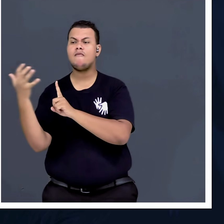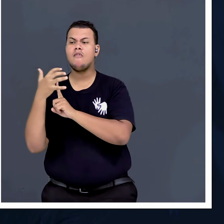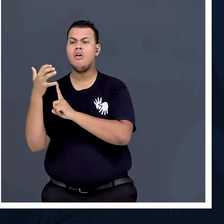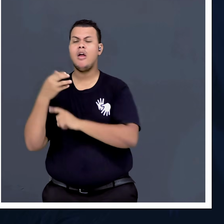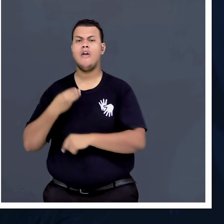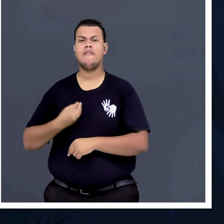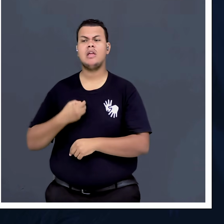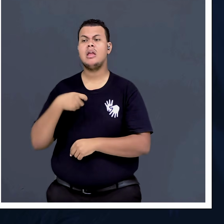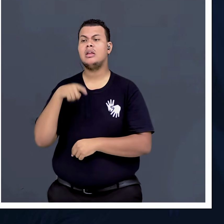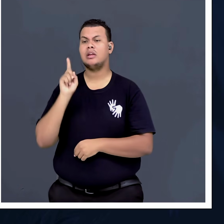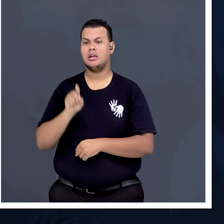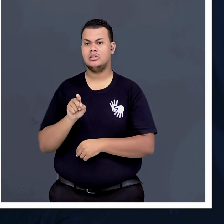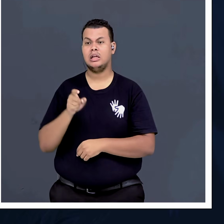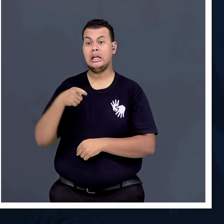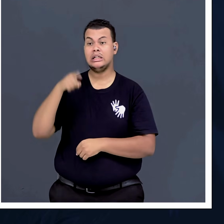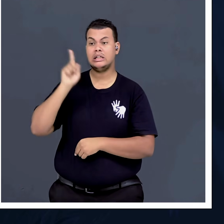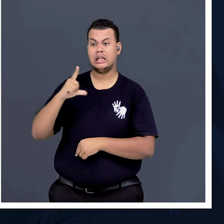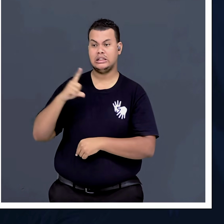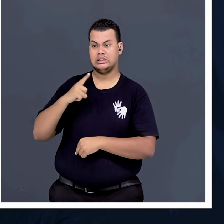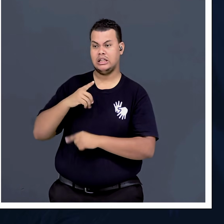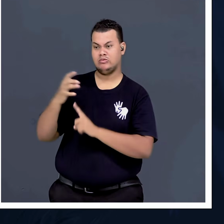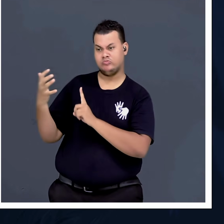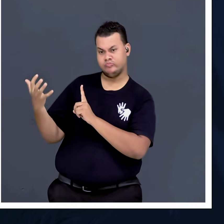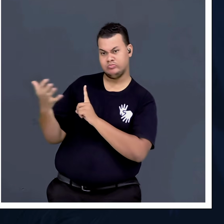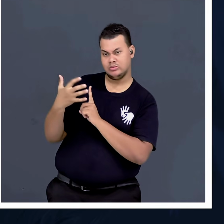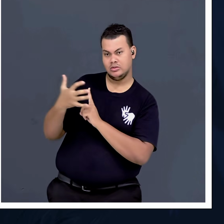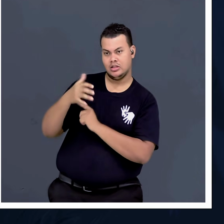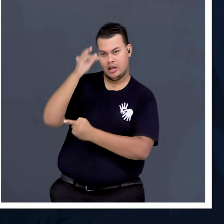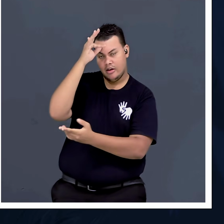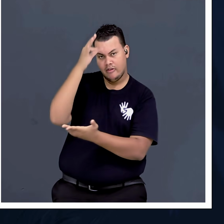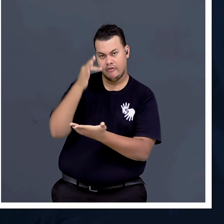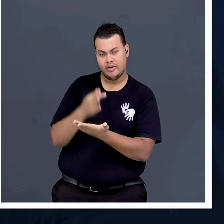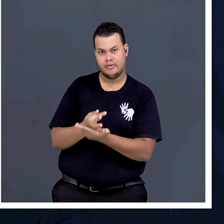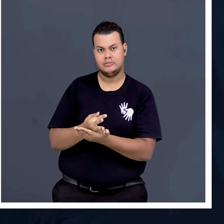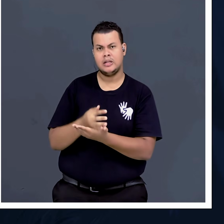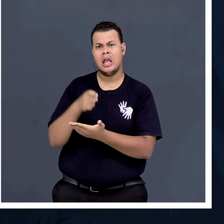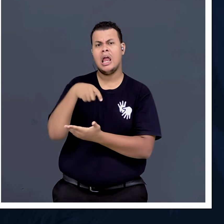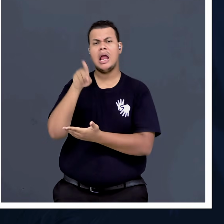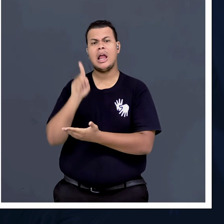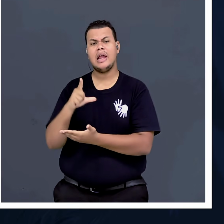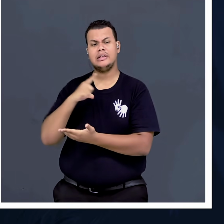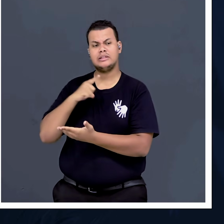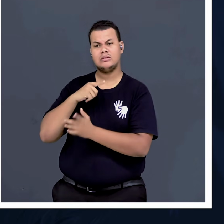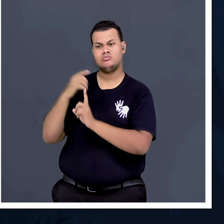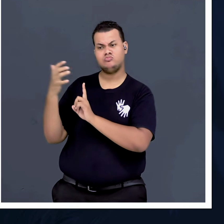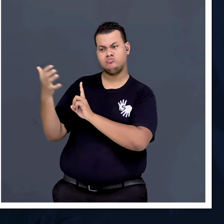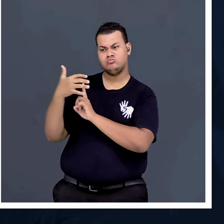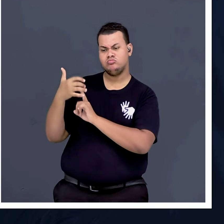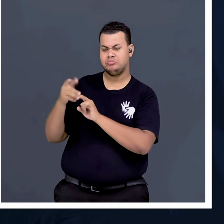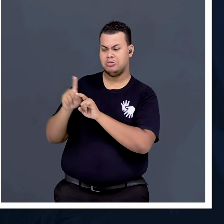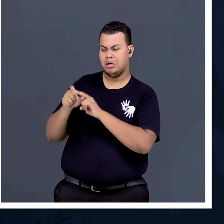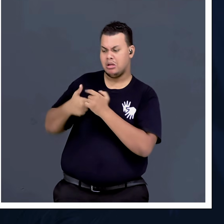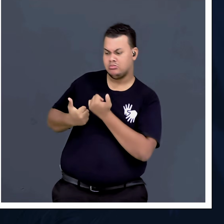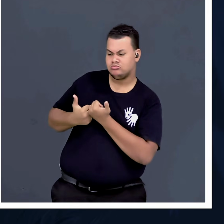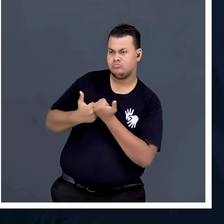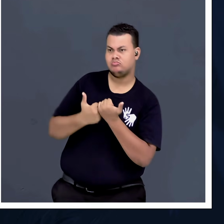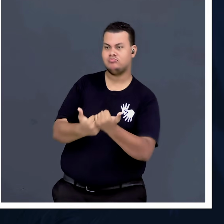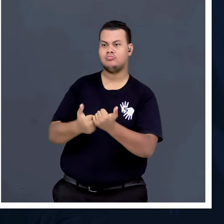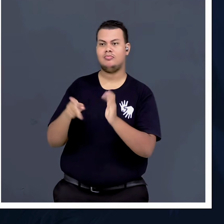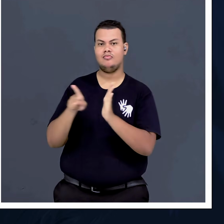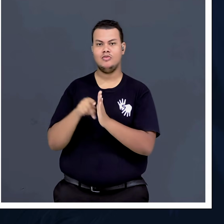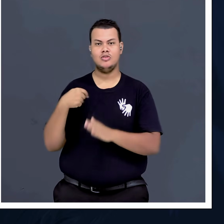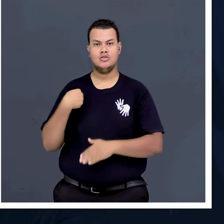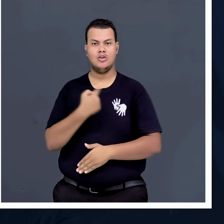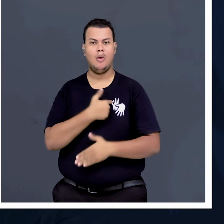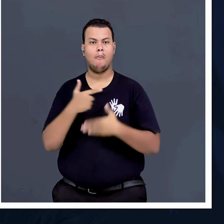vida? Quem tem influenciado a nossa fé? Quem tem influenciado, apoiado o nosso